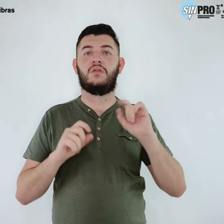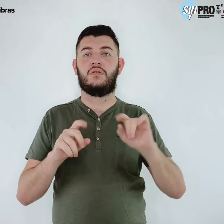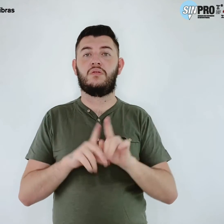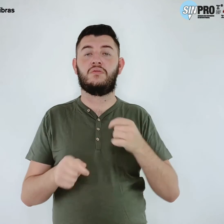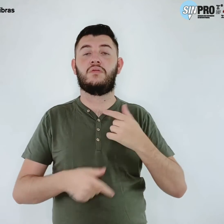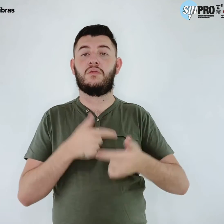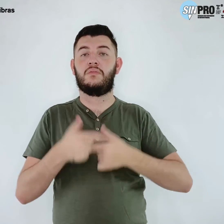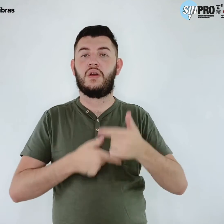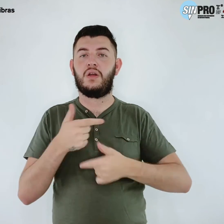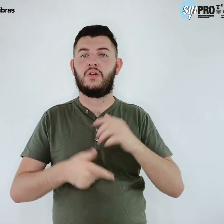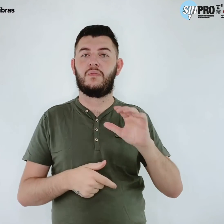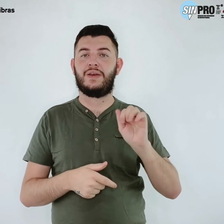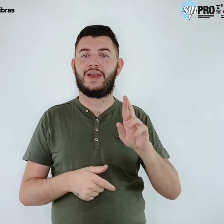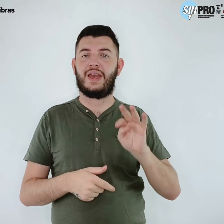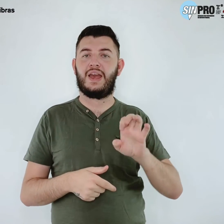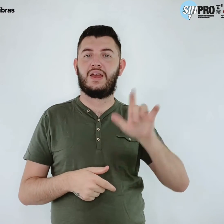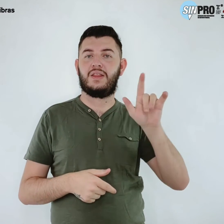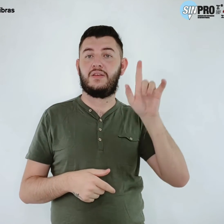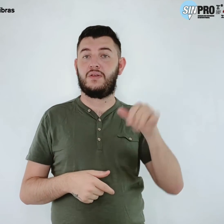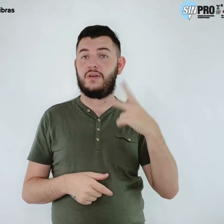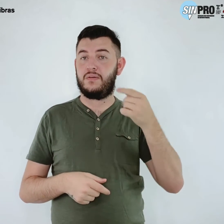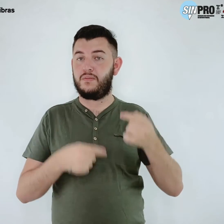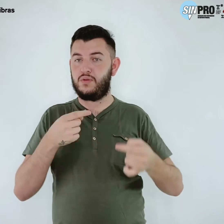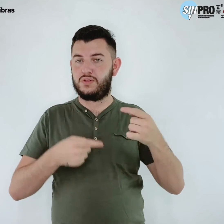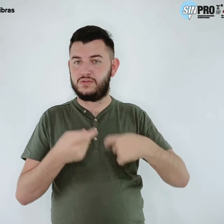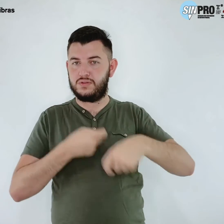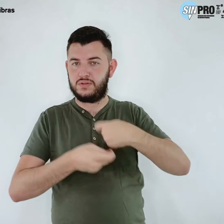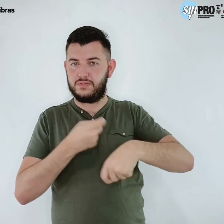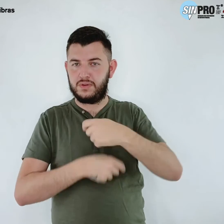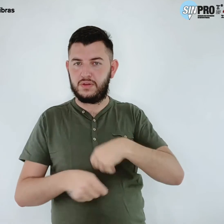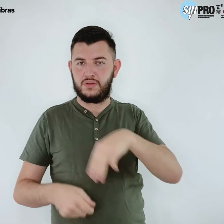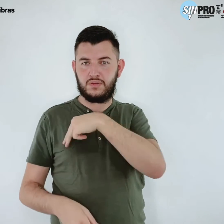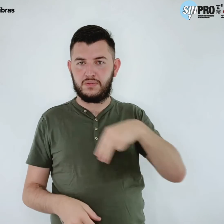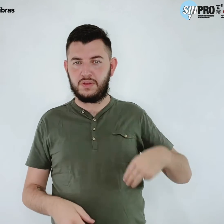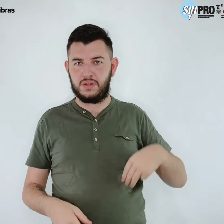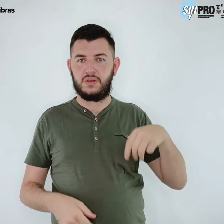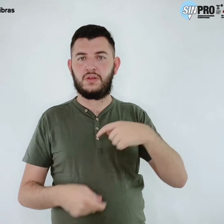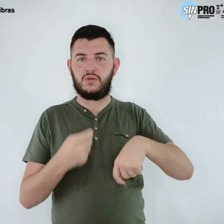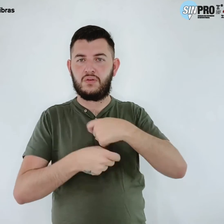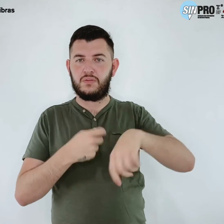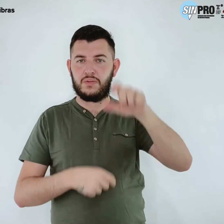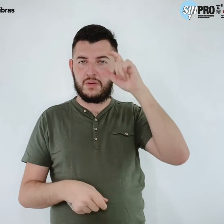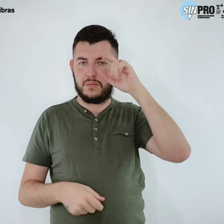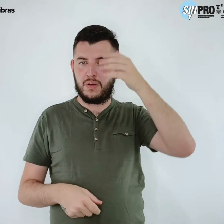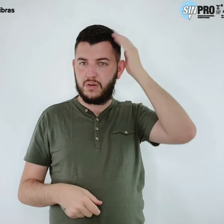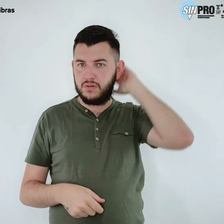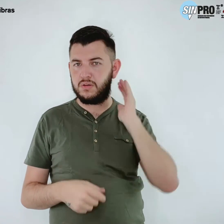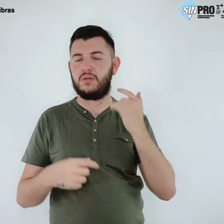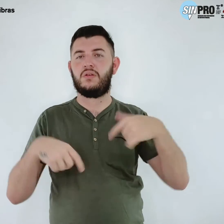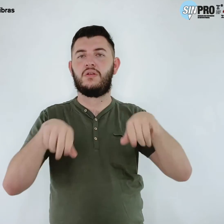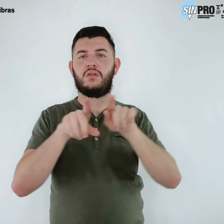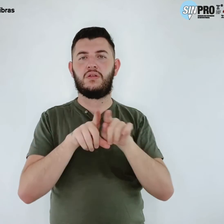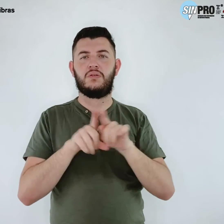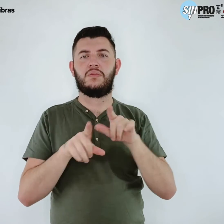a agir como cartel, ou seja, a política econômica do ministro da Economia, Paulo Guedes, além